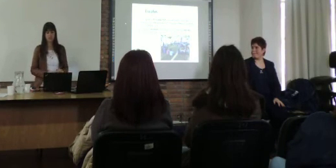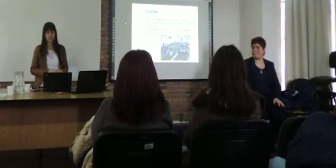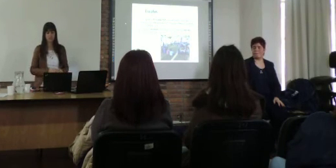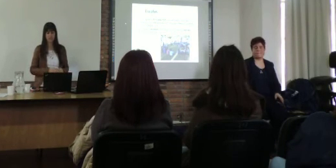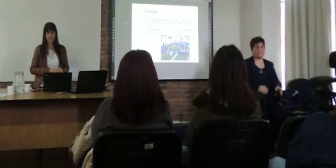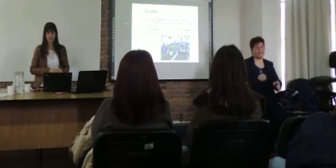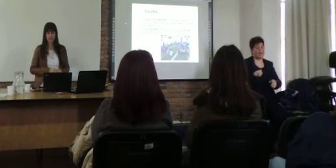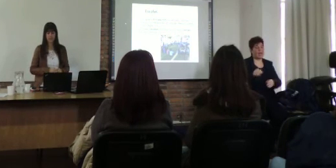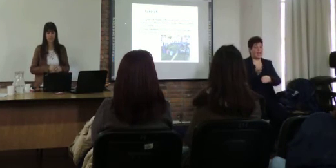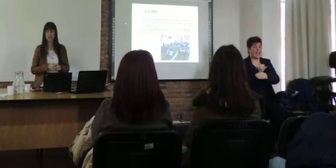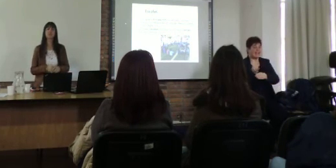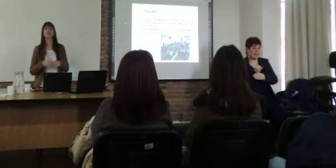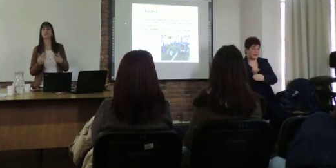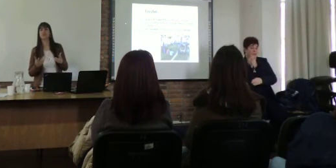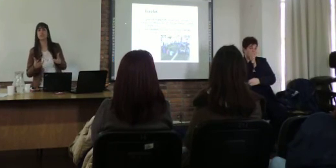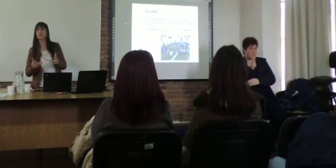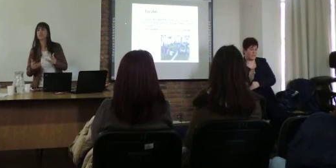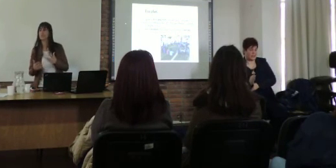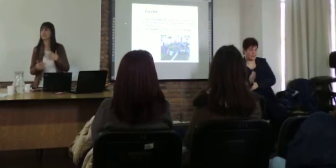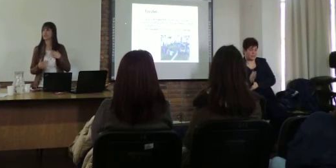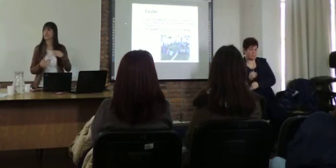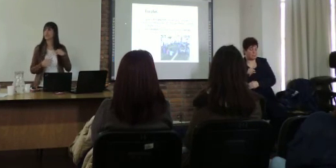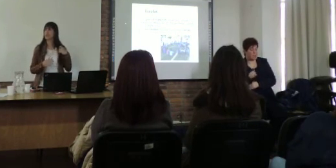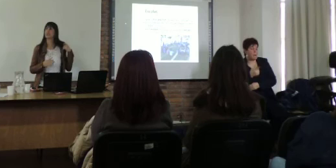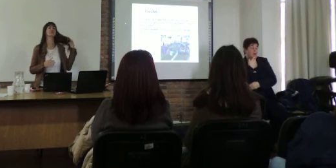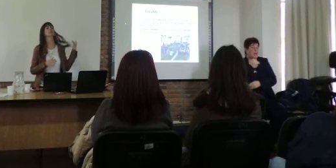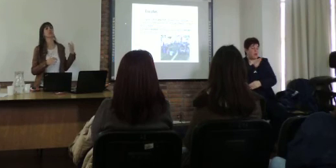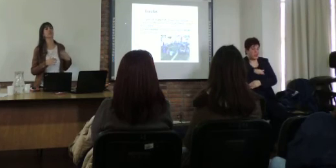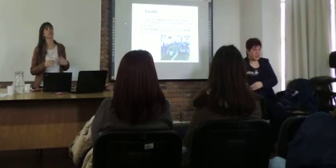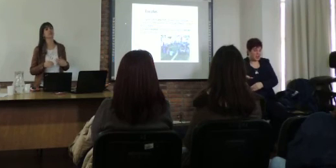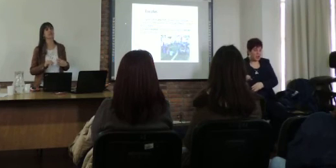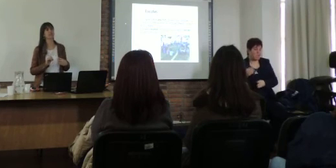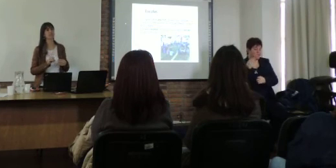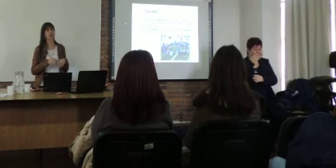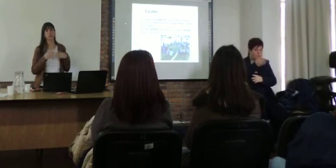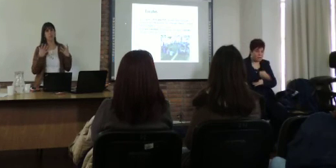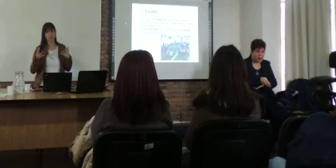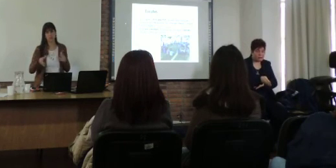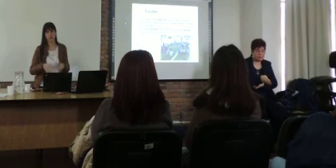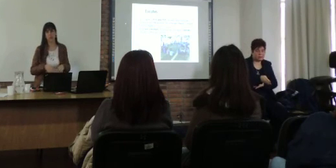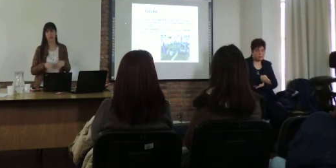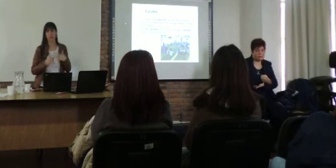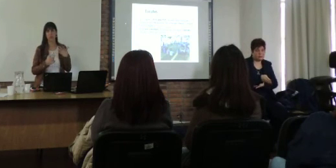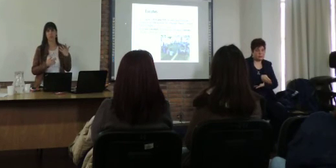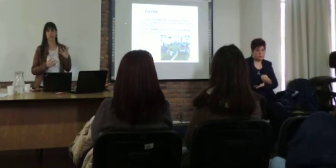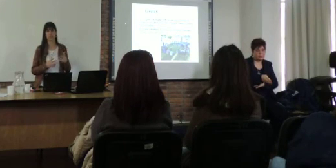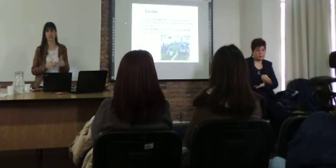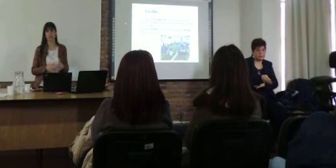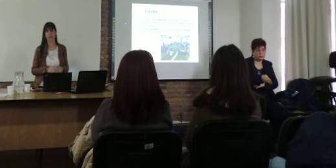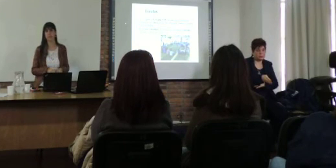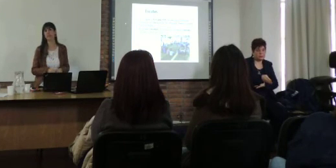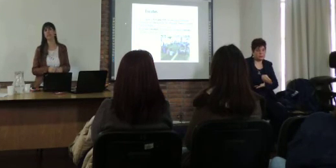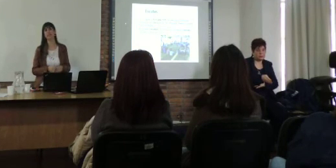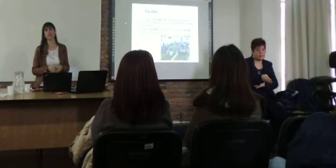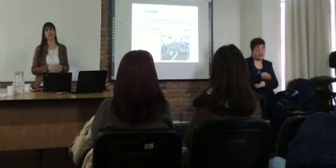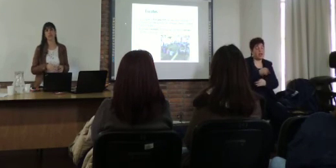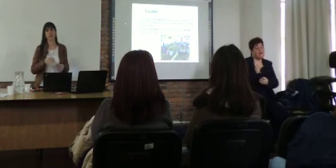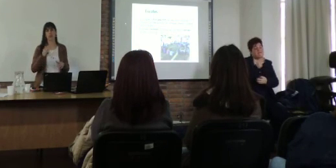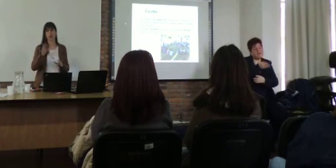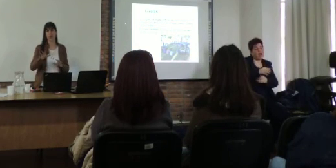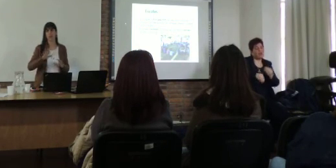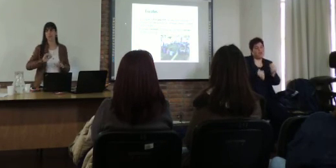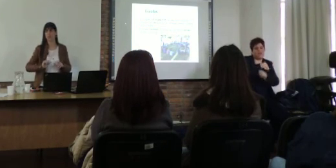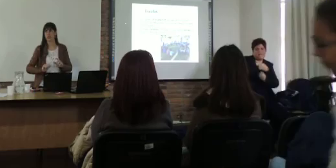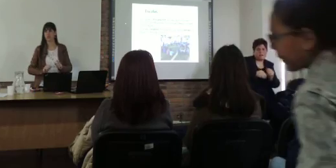No Instituto Liberato. No caso dos ouvintes, a gente vê muitas vezes que é então por uma escolha da família